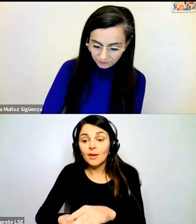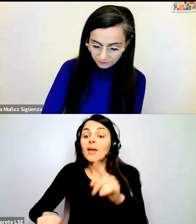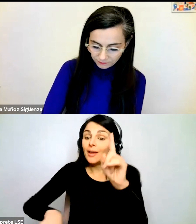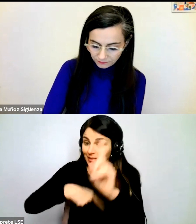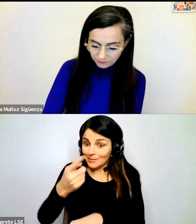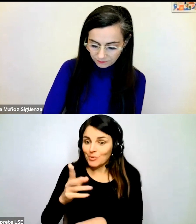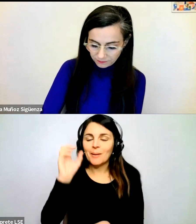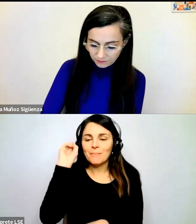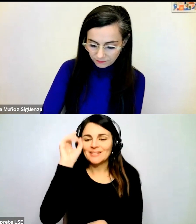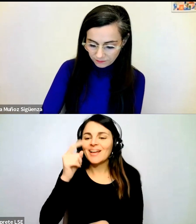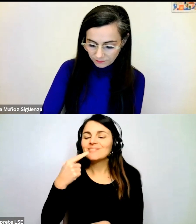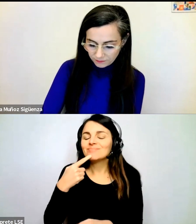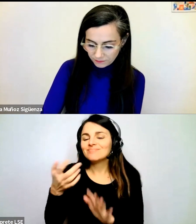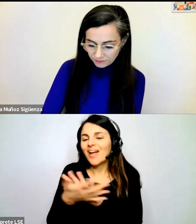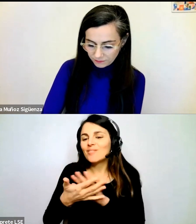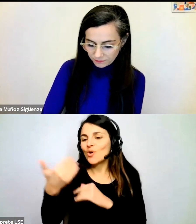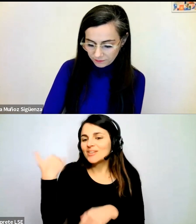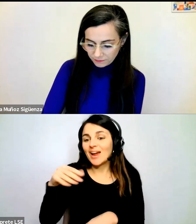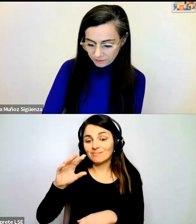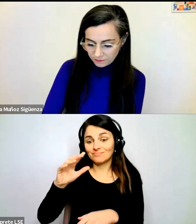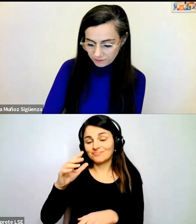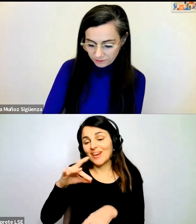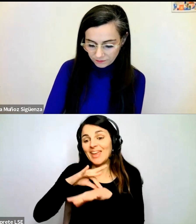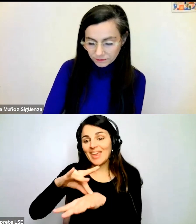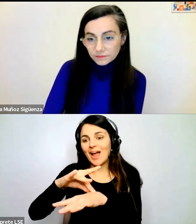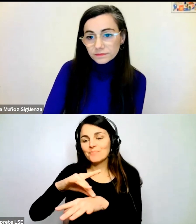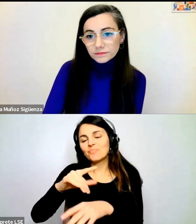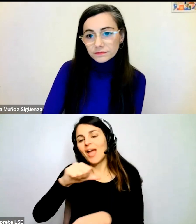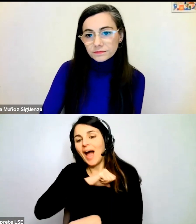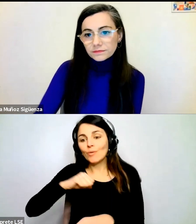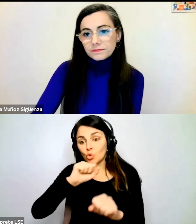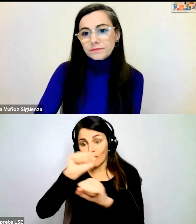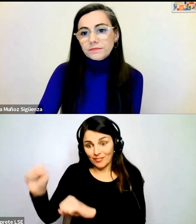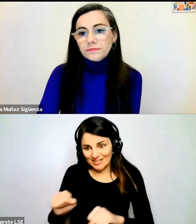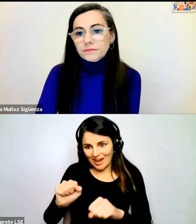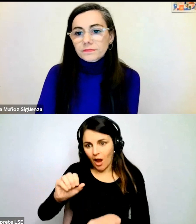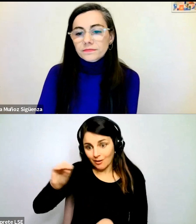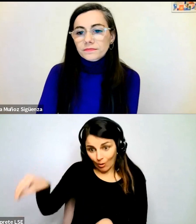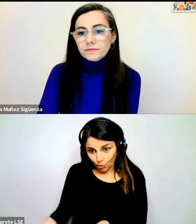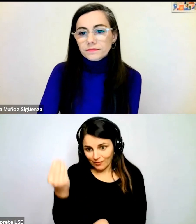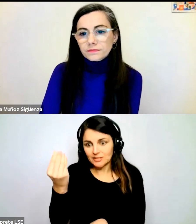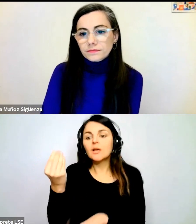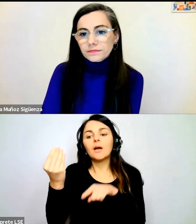lleva funcionando en la CNS desde 2013, pero que bueno, la vamos actualizando y sería la cuarta versión.